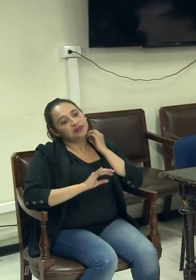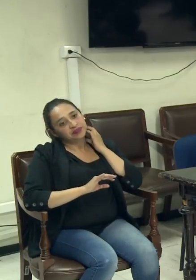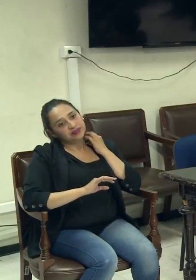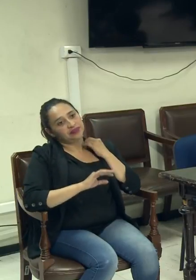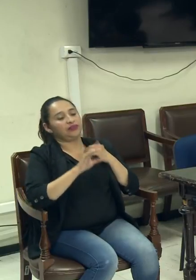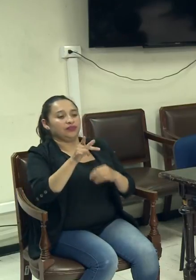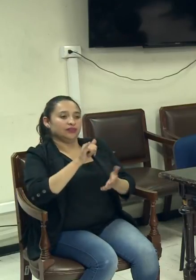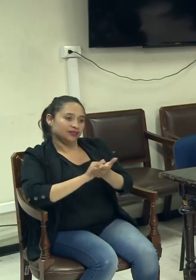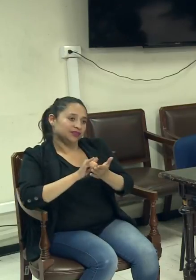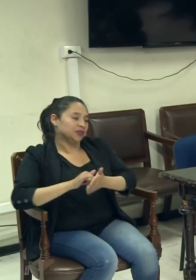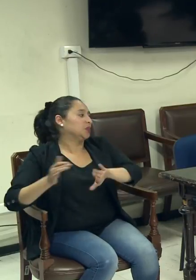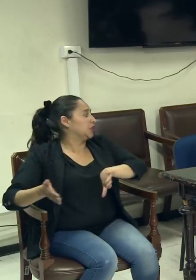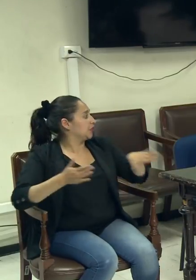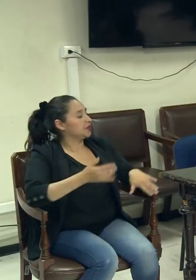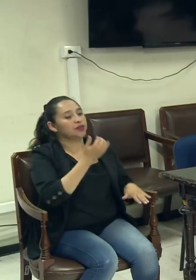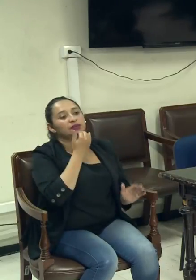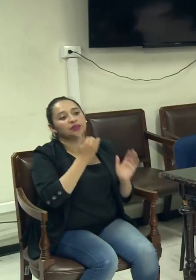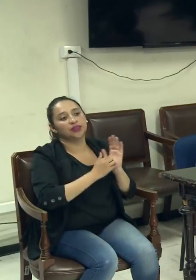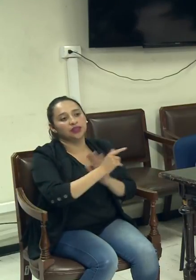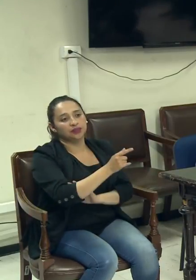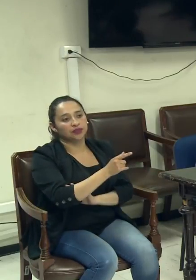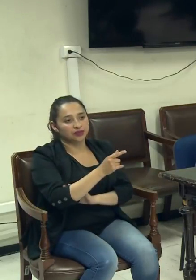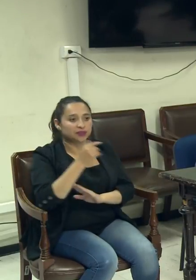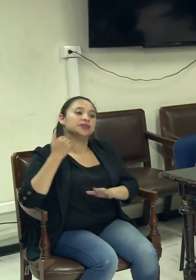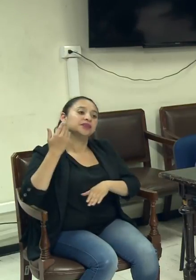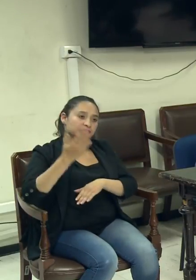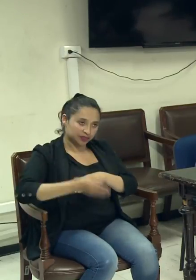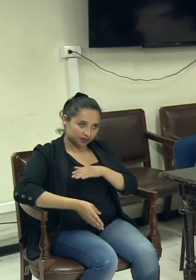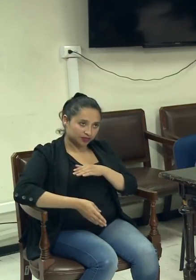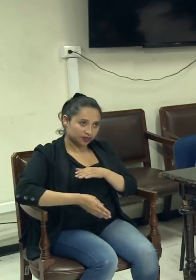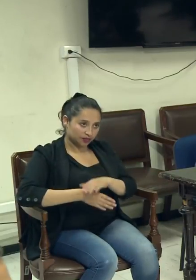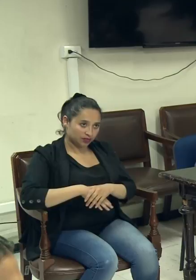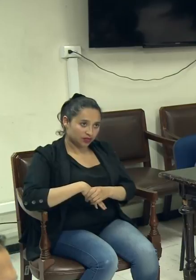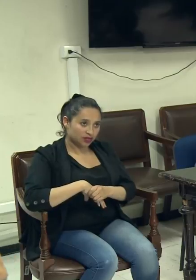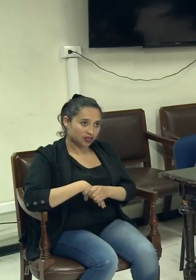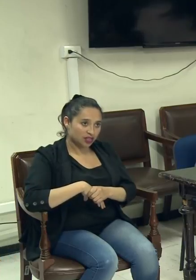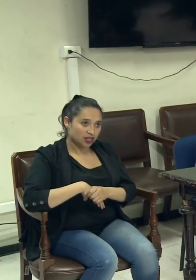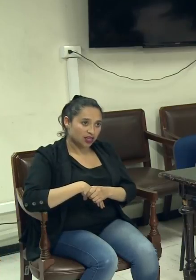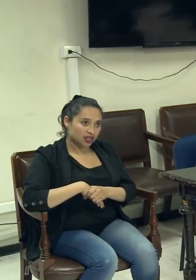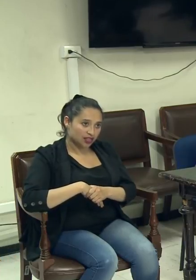y después, ¿tomaste alguna medida para no volver a